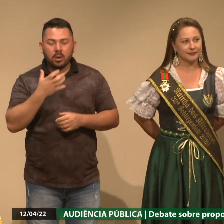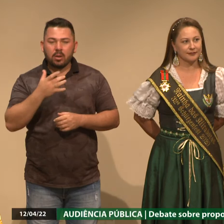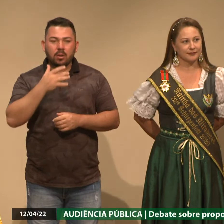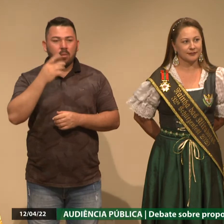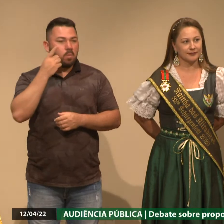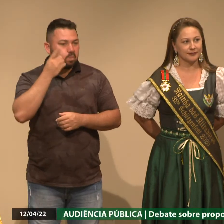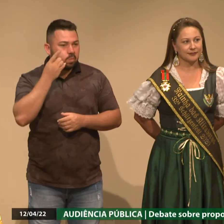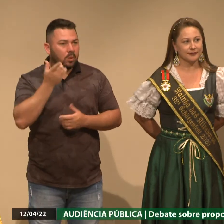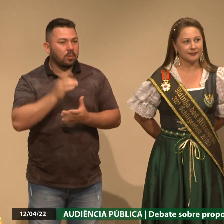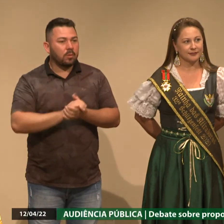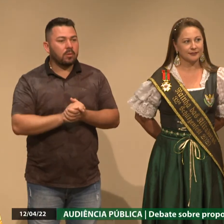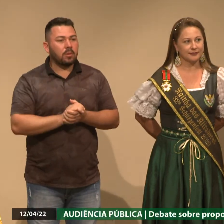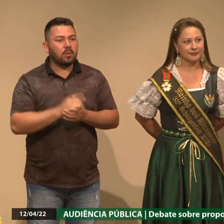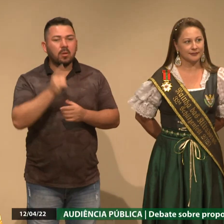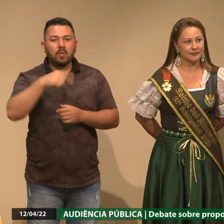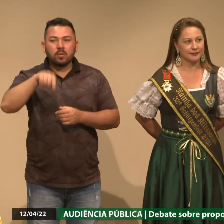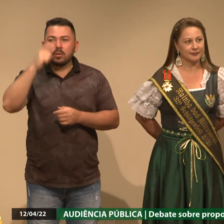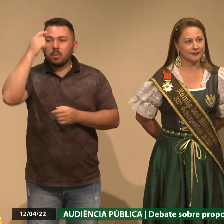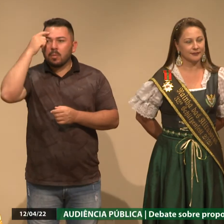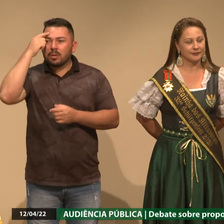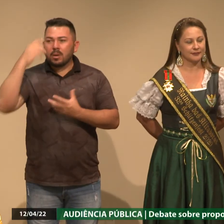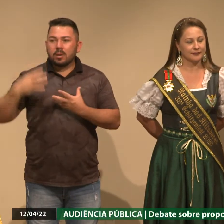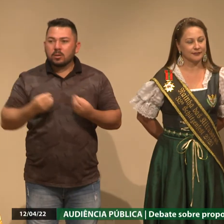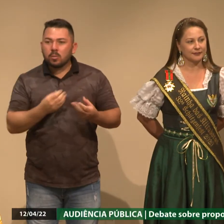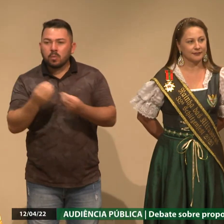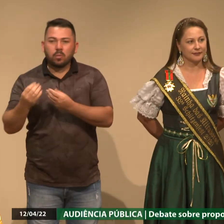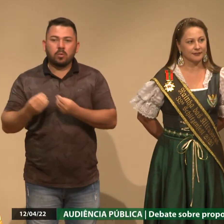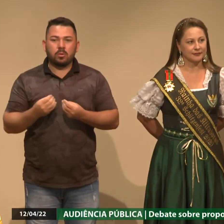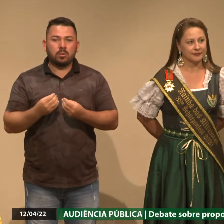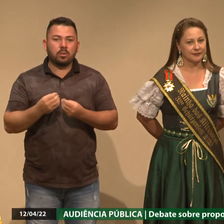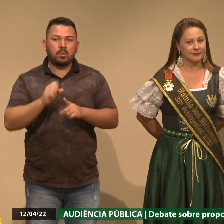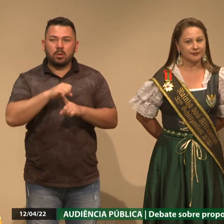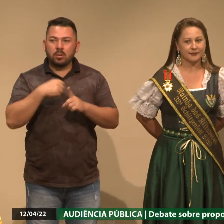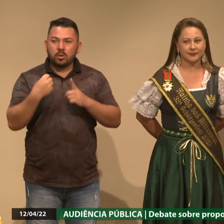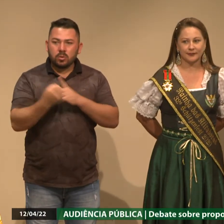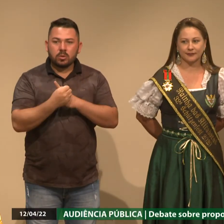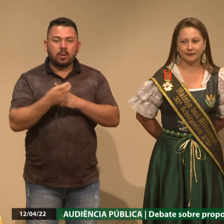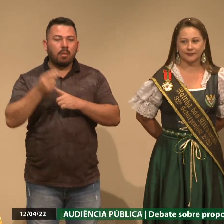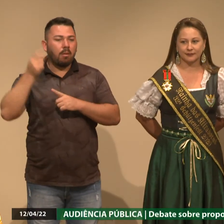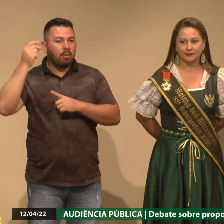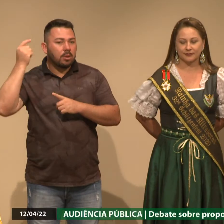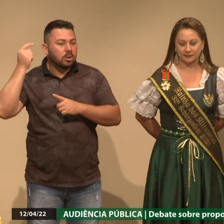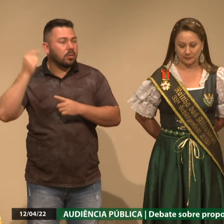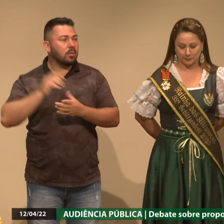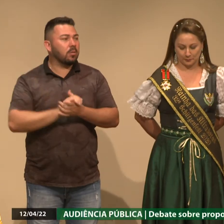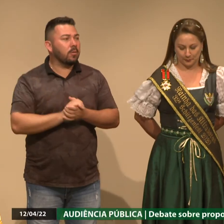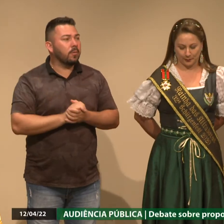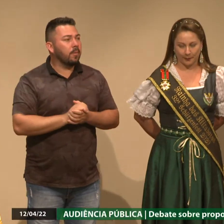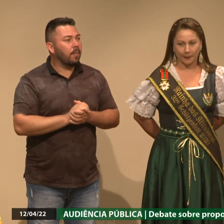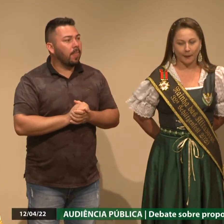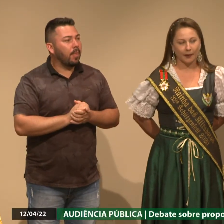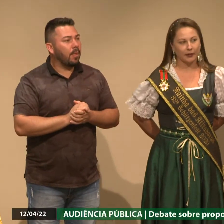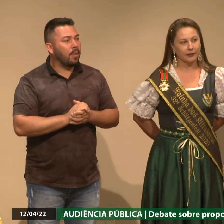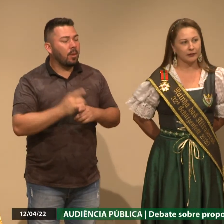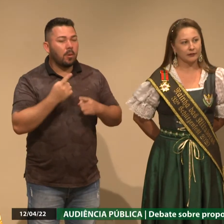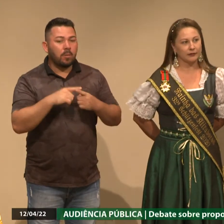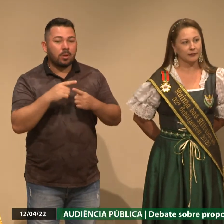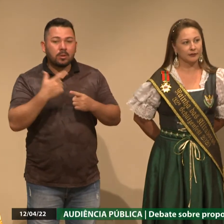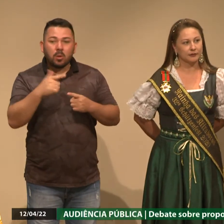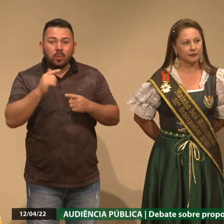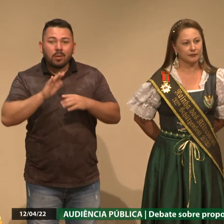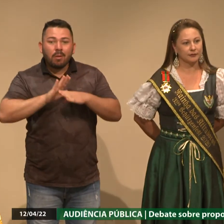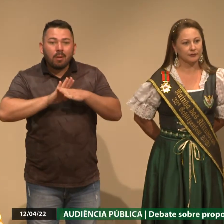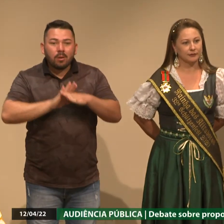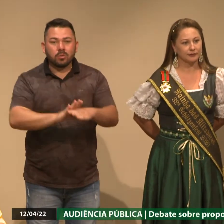as autoridades presentes que pensassem muito nessas sociedades de tiro porque se não houver algum auxílio